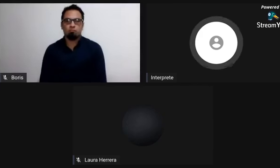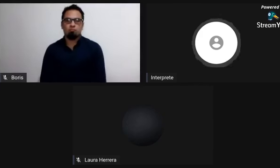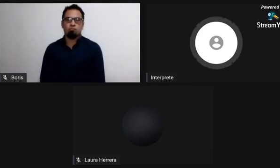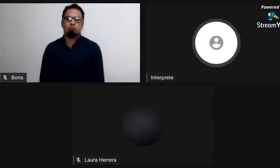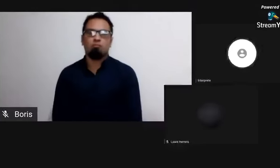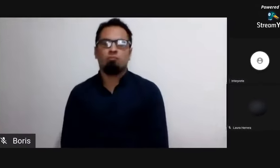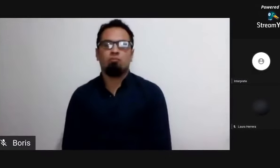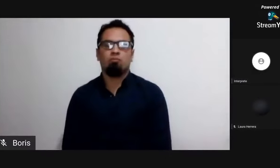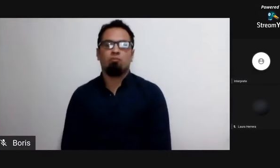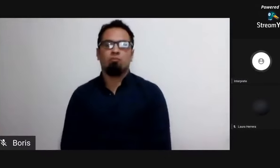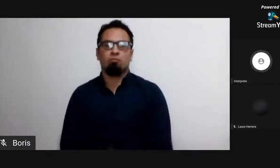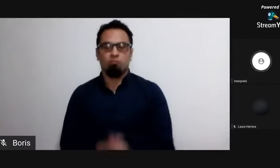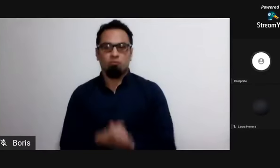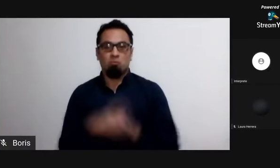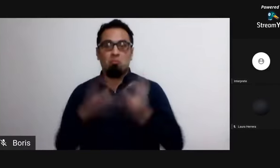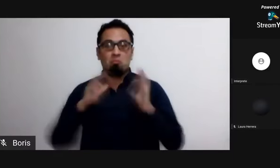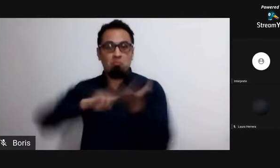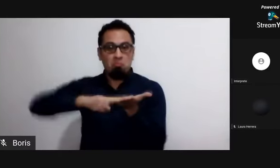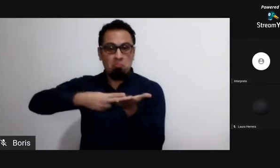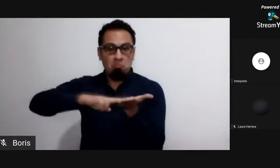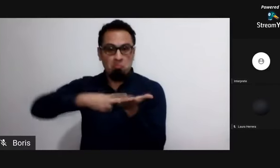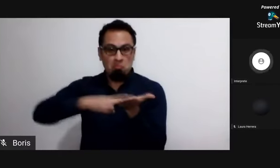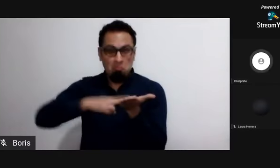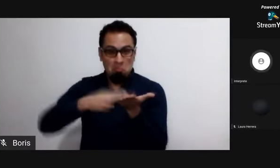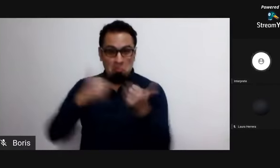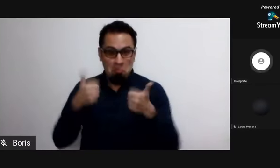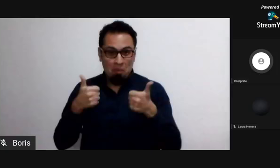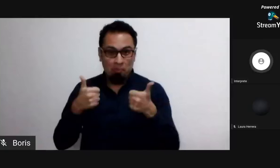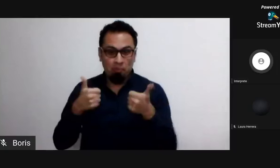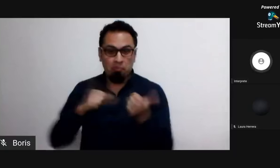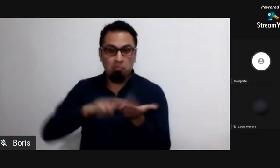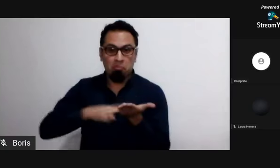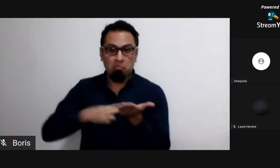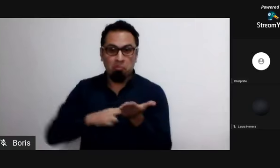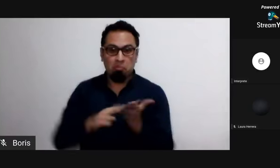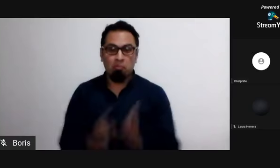con la presentación de la tertulia de hoy.